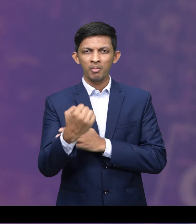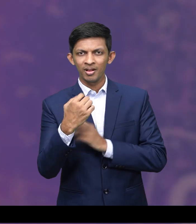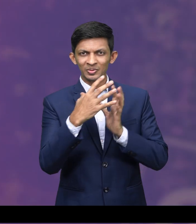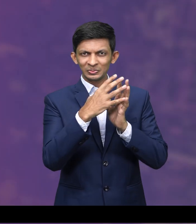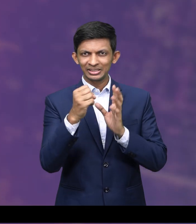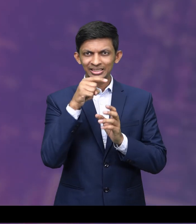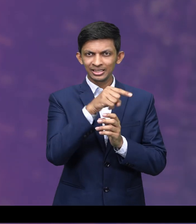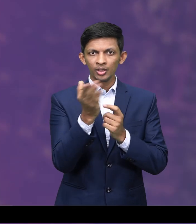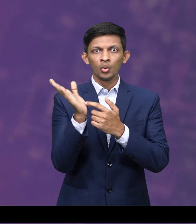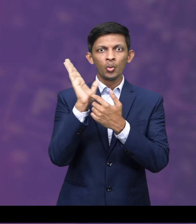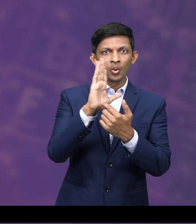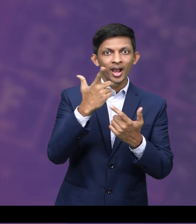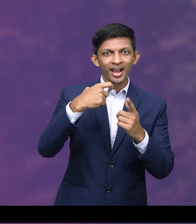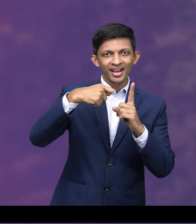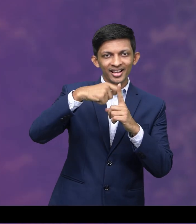అయనీకరణ శక్తి